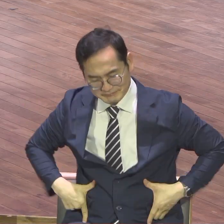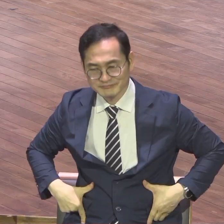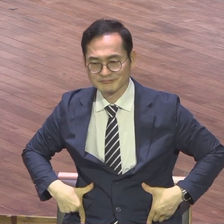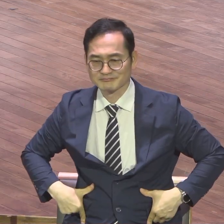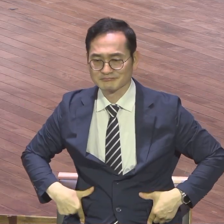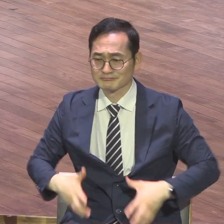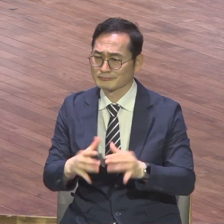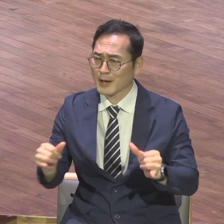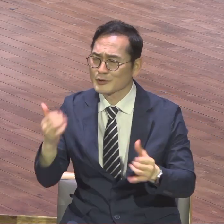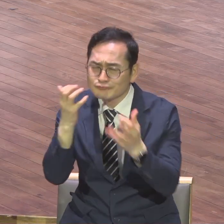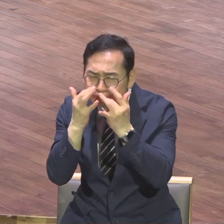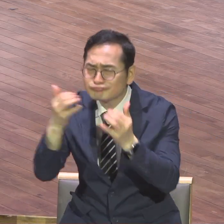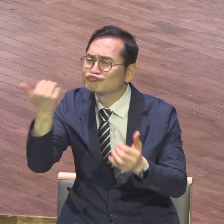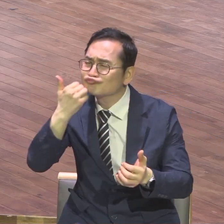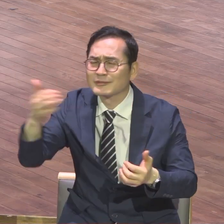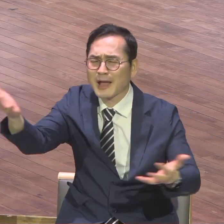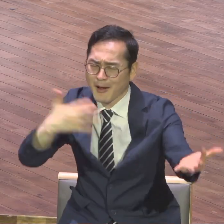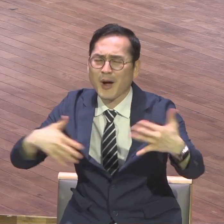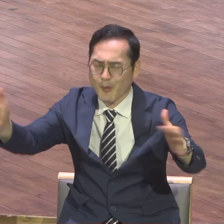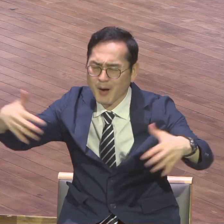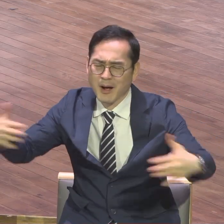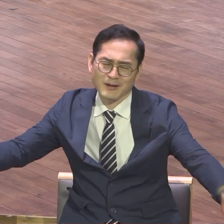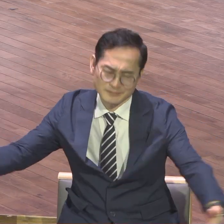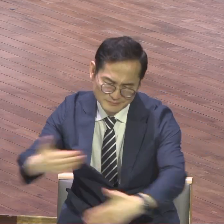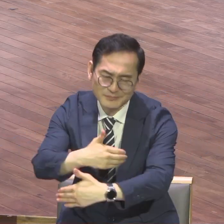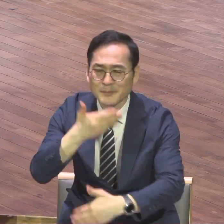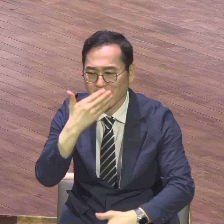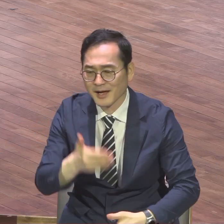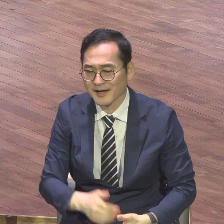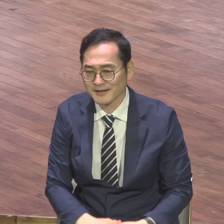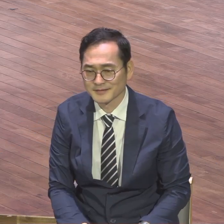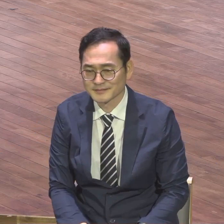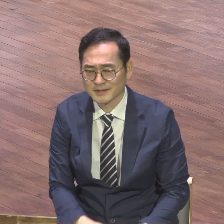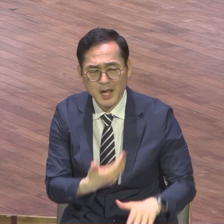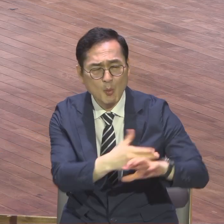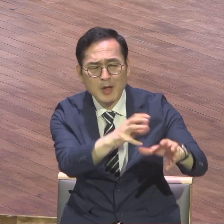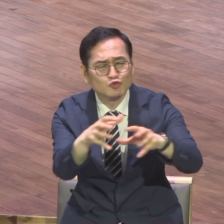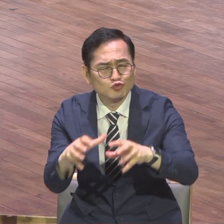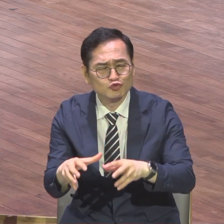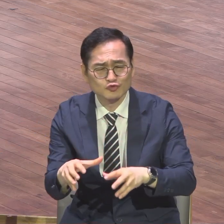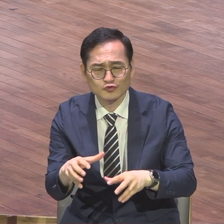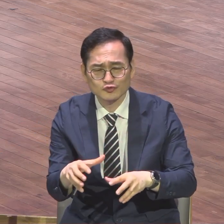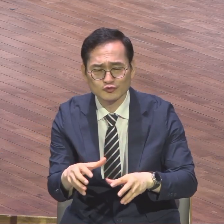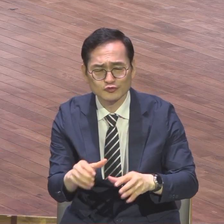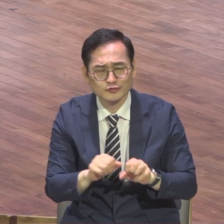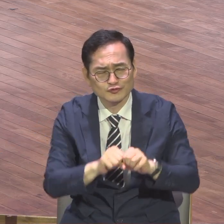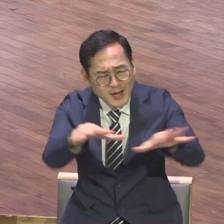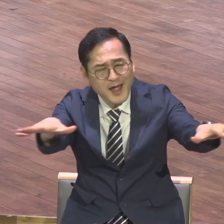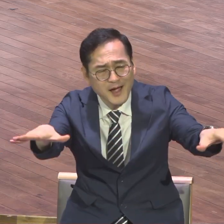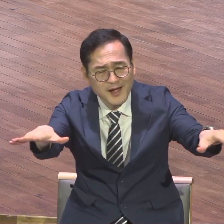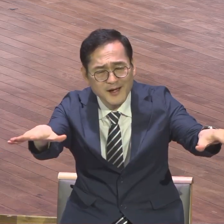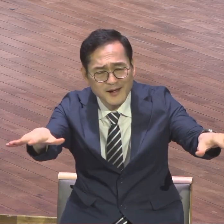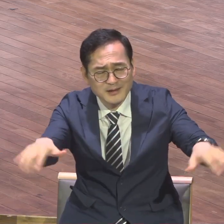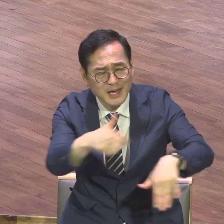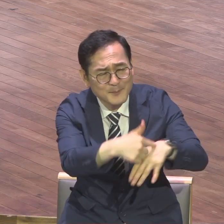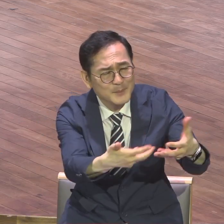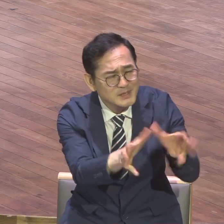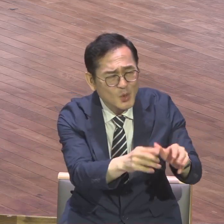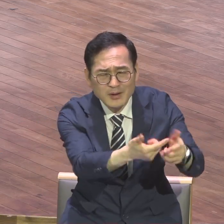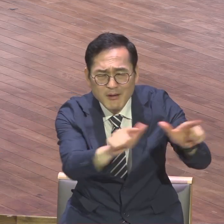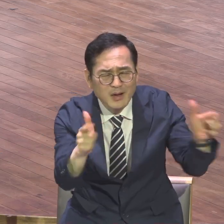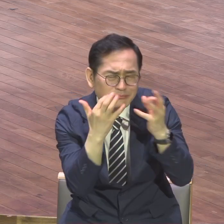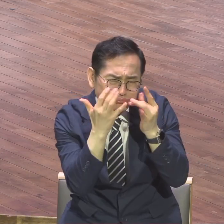수용이 강했어요. 이 사람들은 뭐, 외국에 자랐기 때문에 다 모든 종족, 모든 민족, 그래